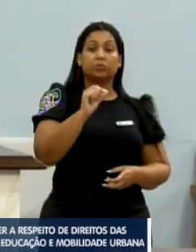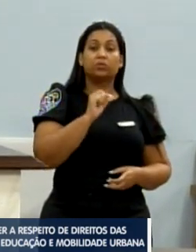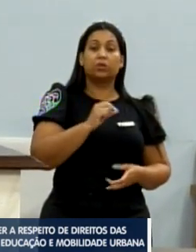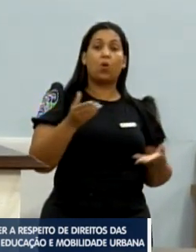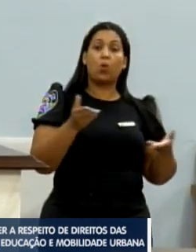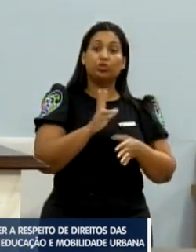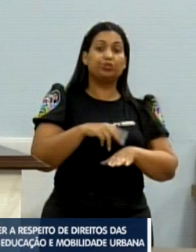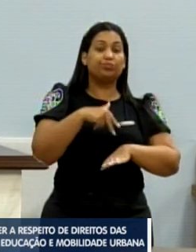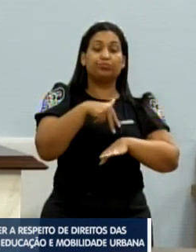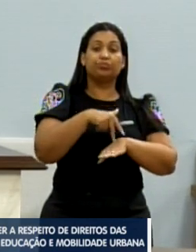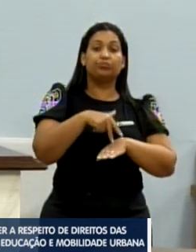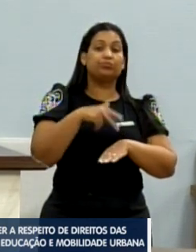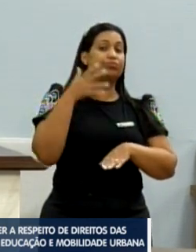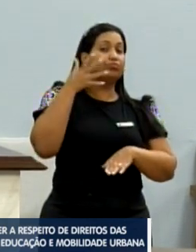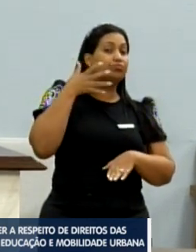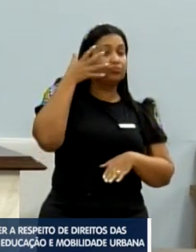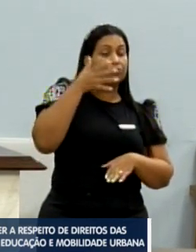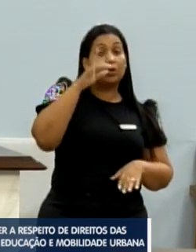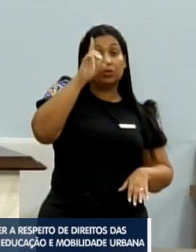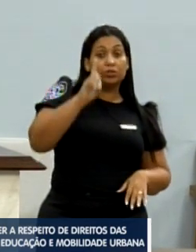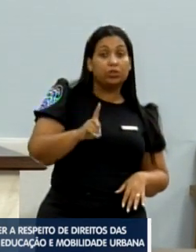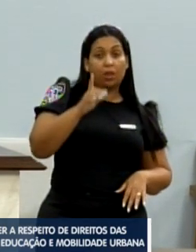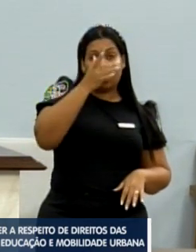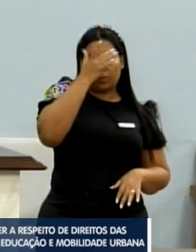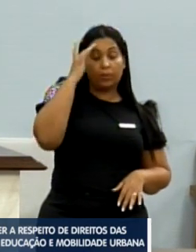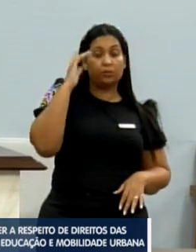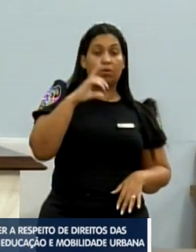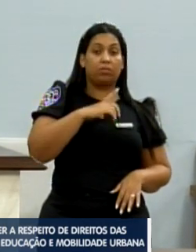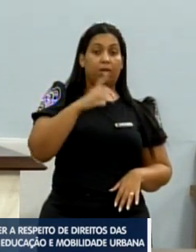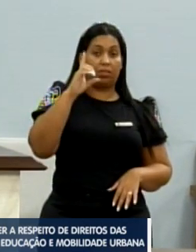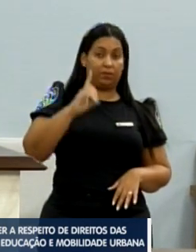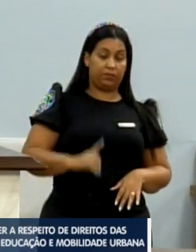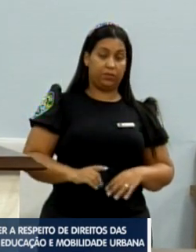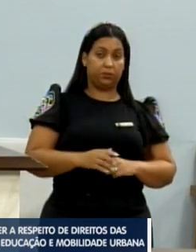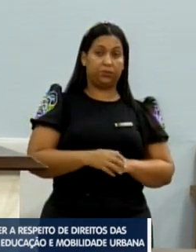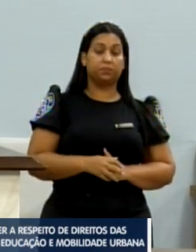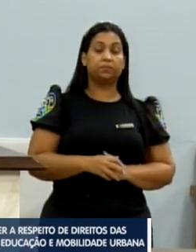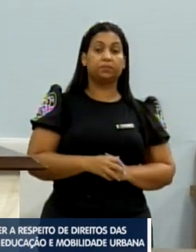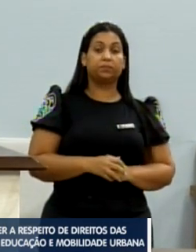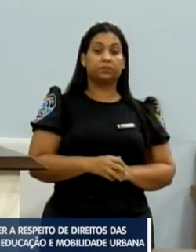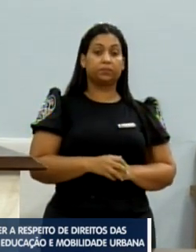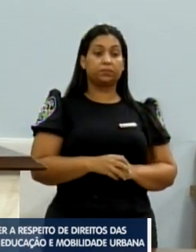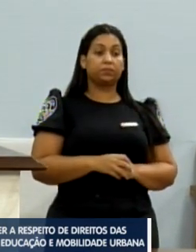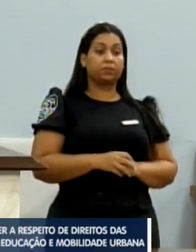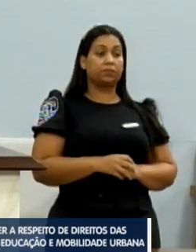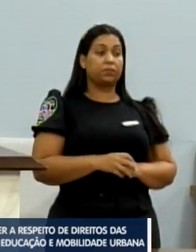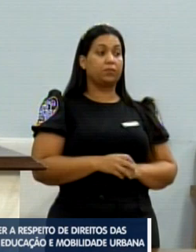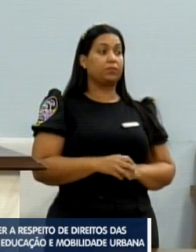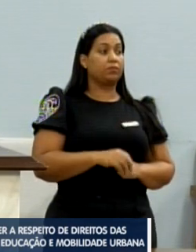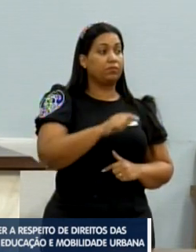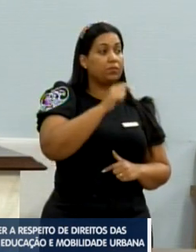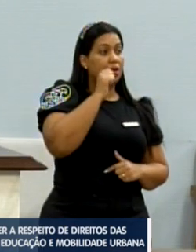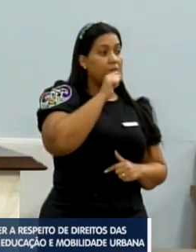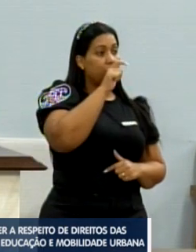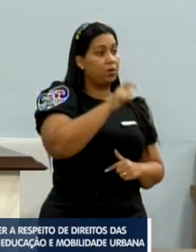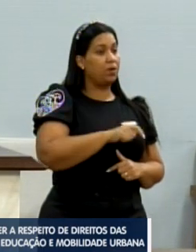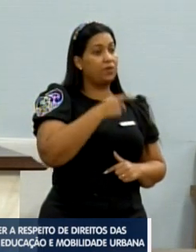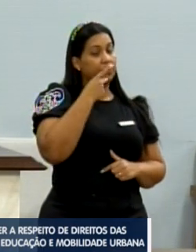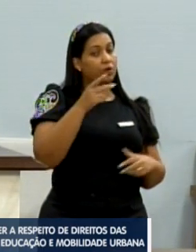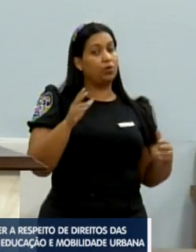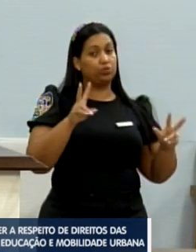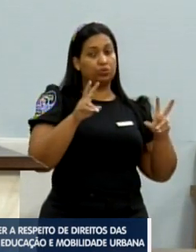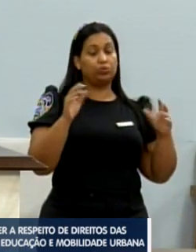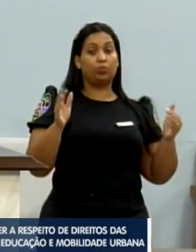falar um pouco sobre o direito das pessoas deficientes. A Lígia falou bastante sobre os autistas e é uma crise